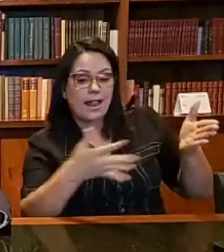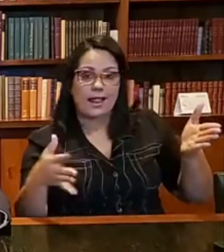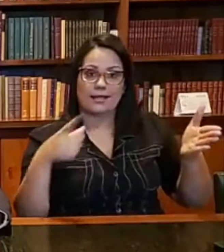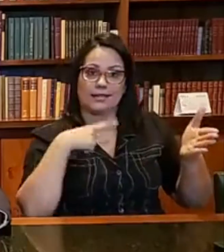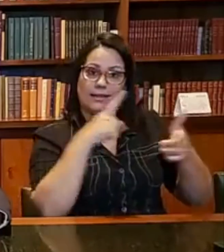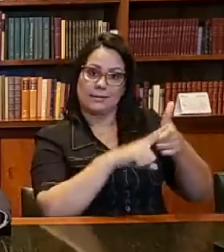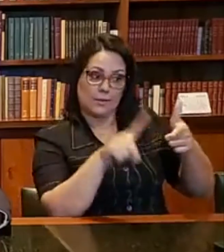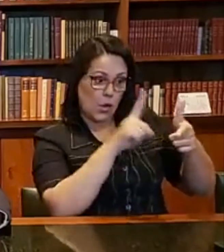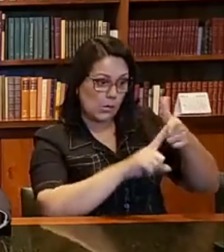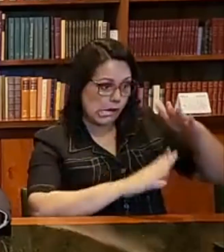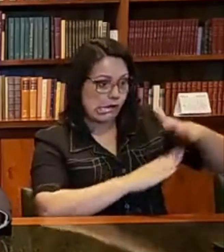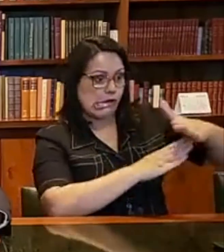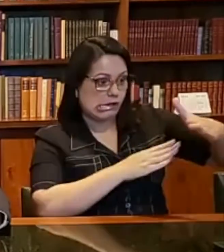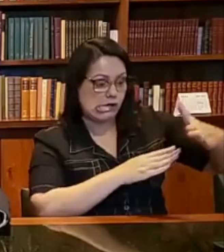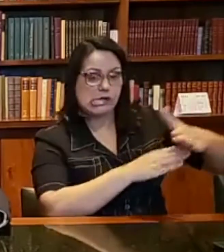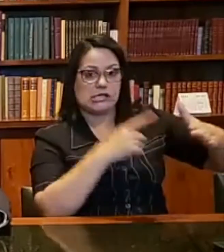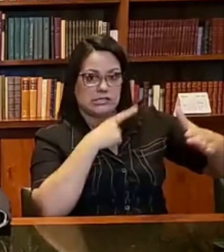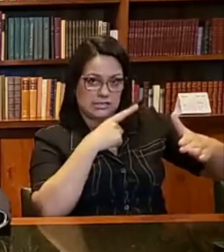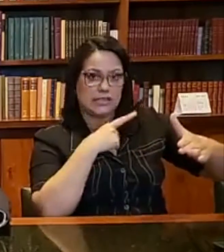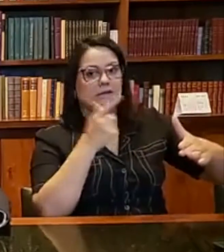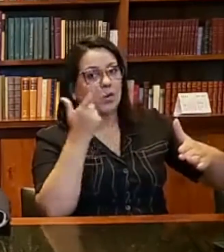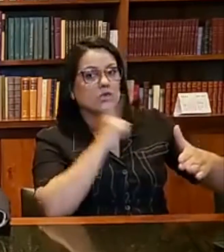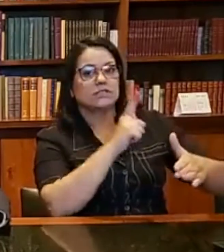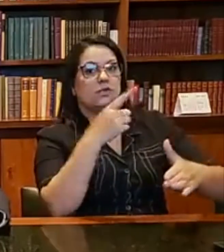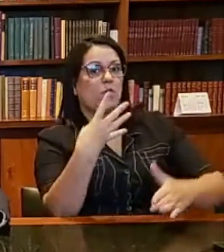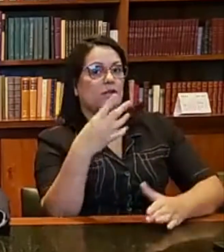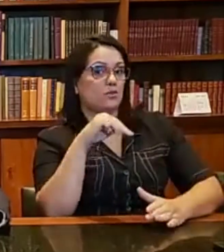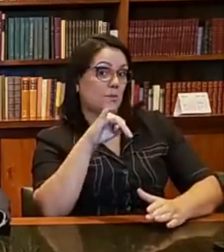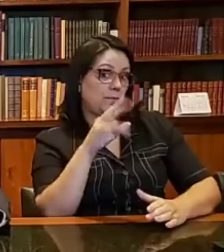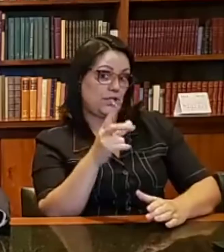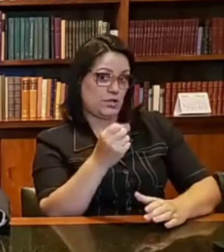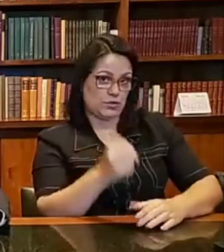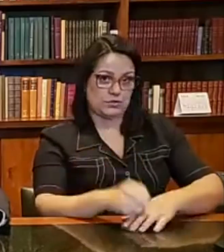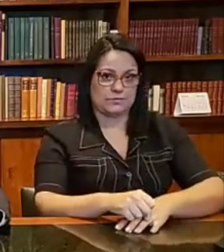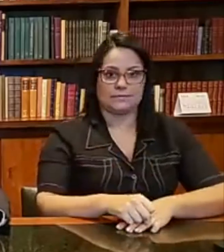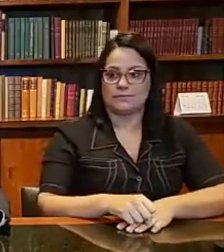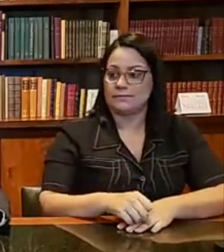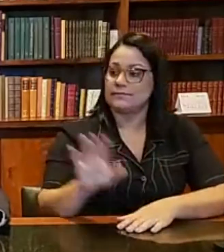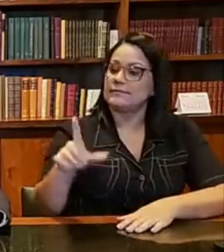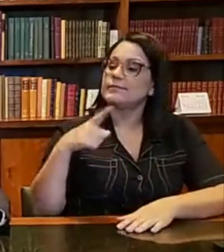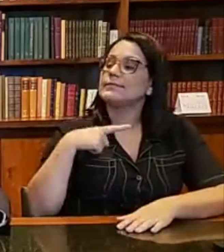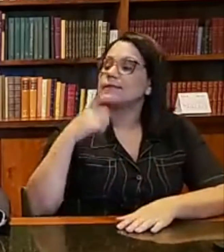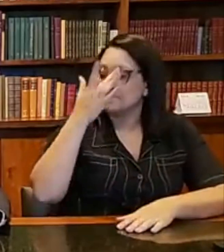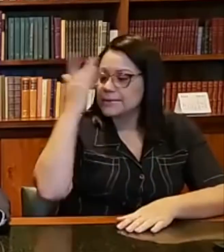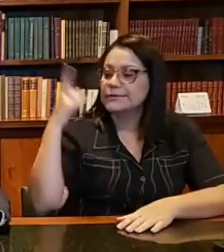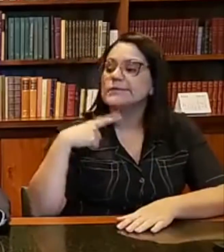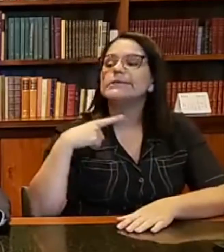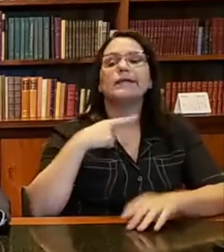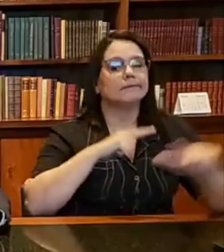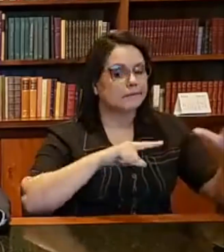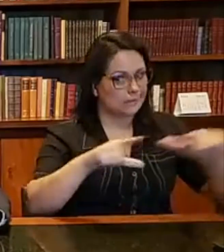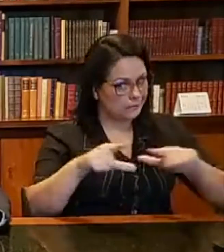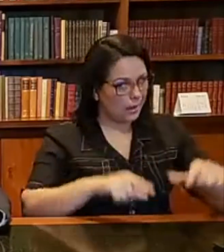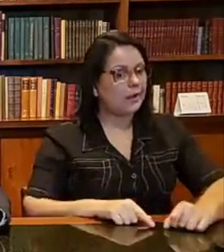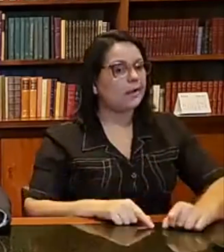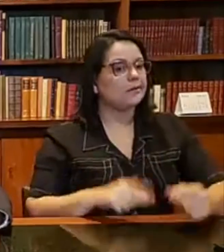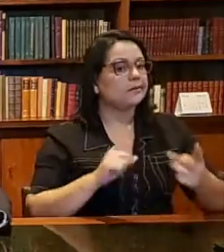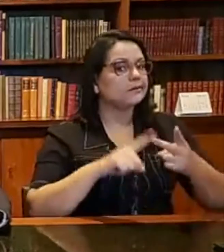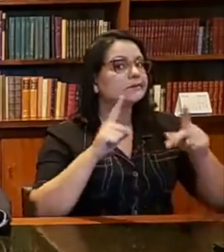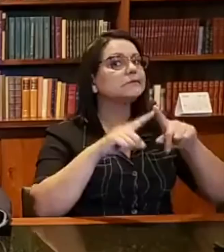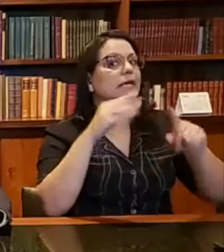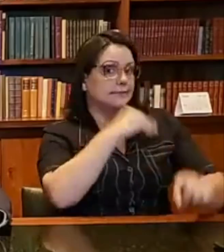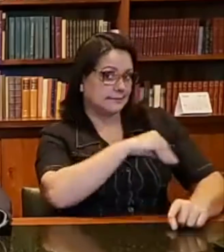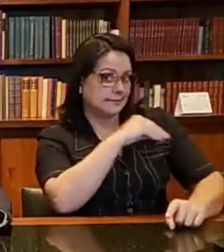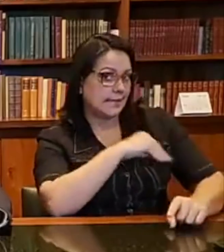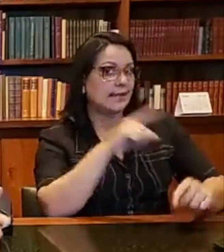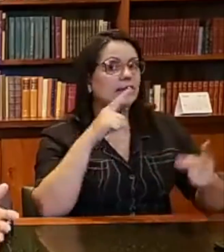algum tipo de problema anterior. Mas também teve muita gente que tinha emprego, era servidor público, tinha